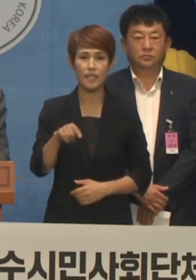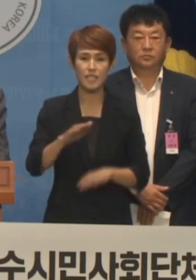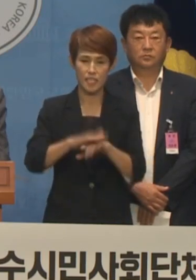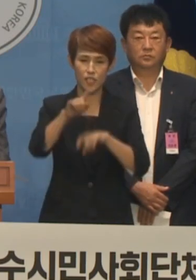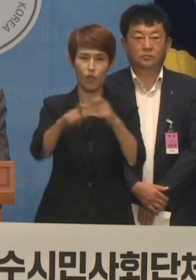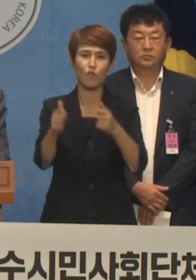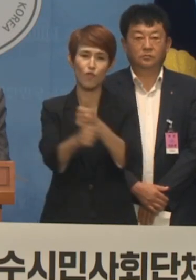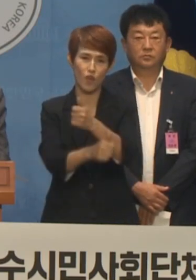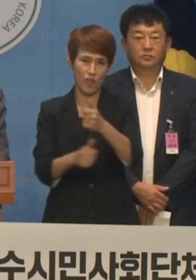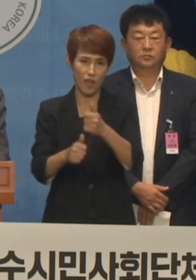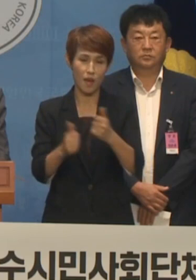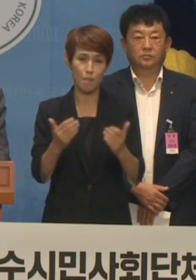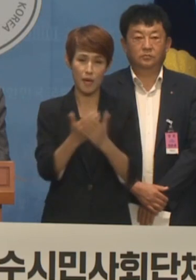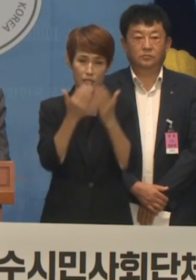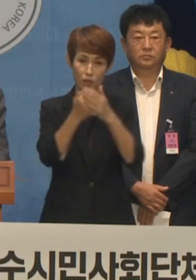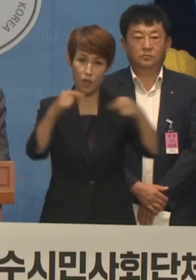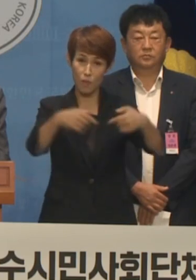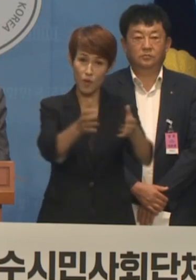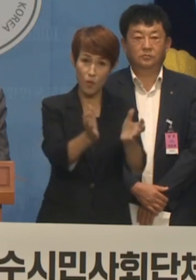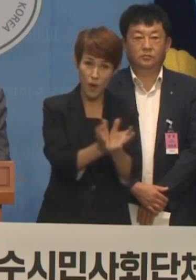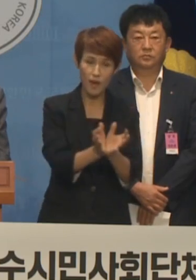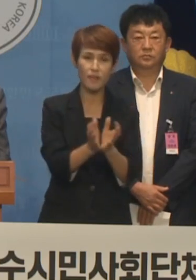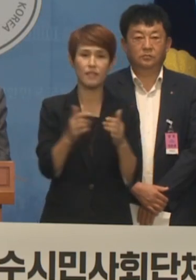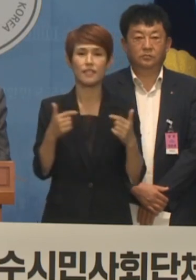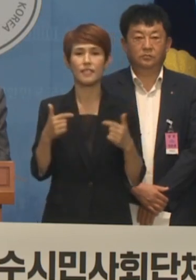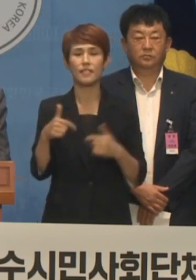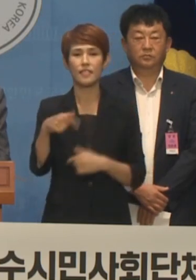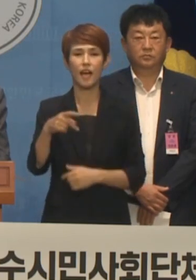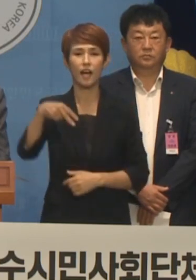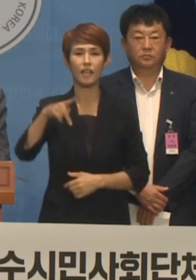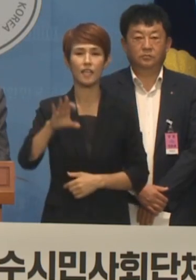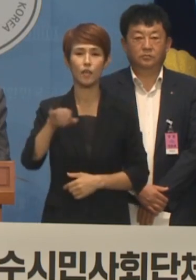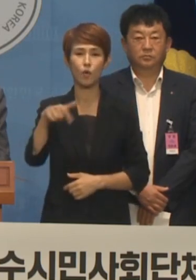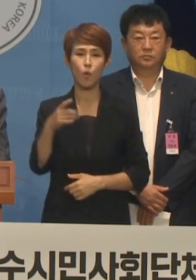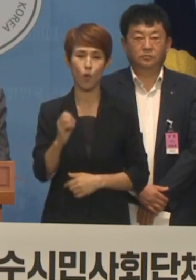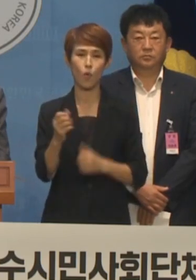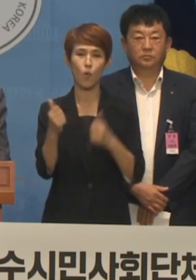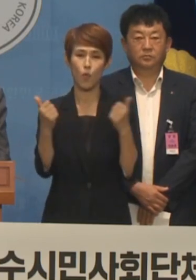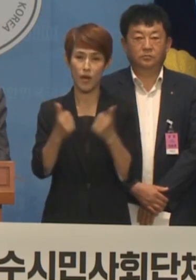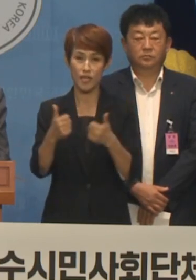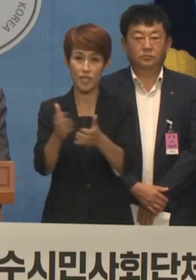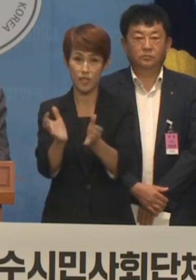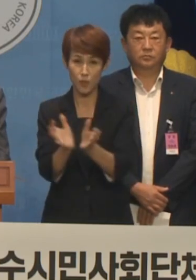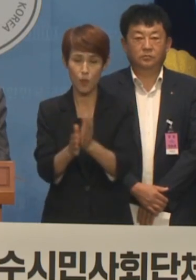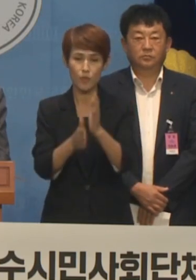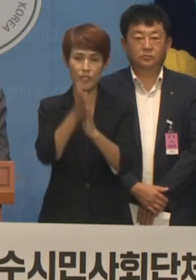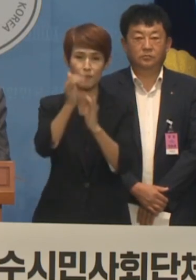여수선언실천위원회, 여수지역발전협의회, 여수상공회의소, 여수박람회 공공개발 시민연대,